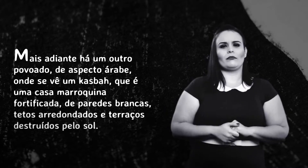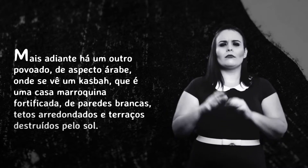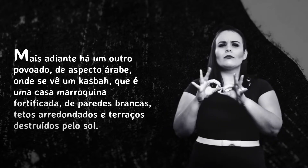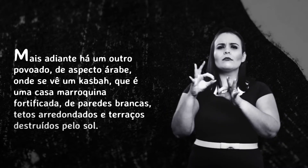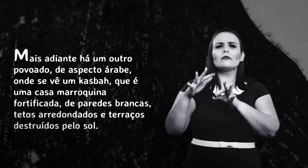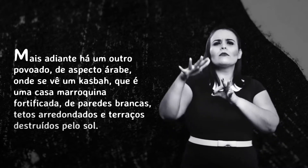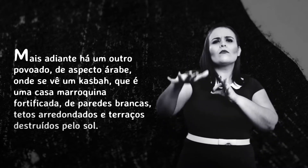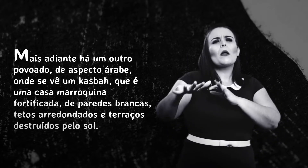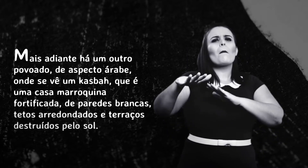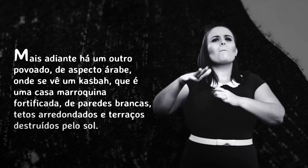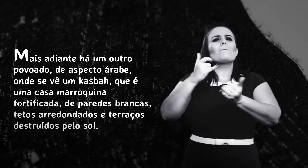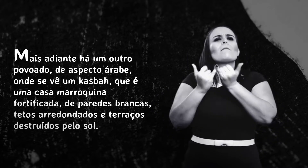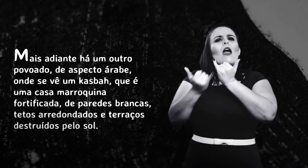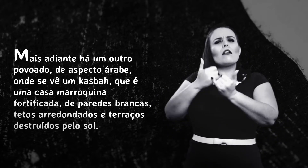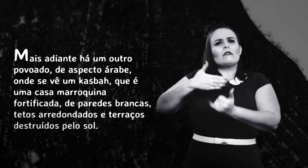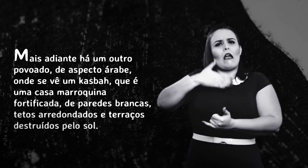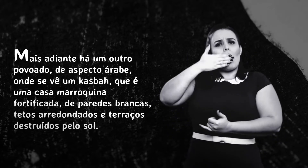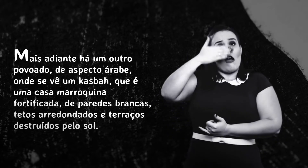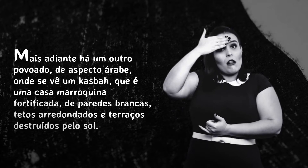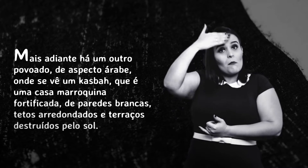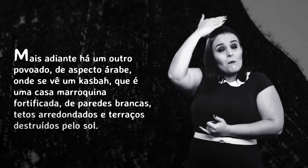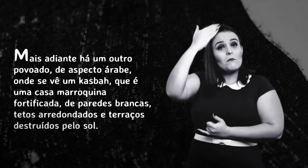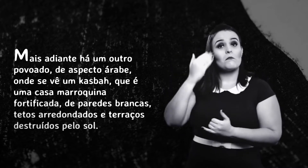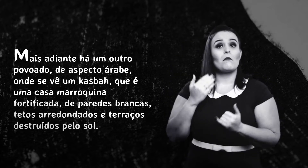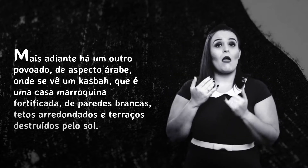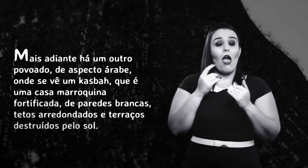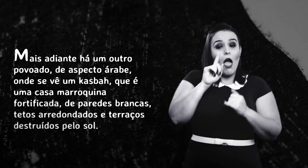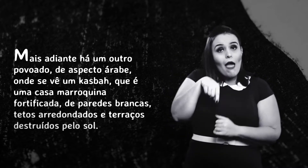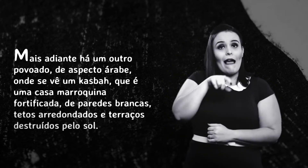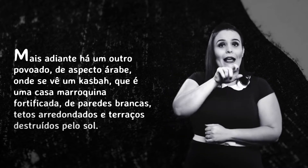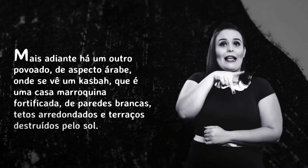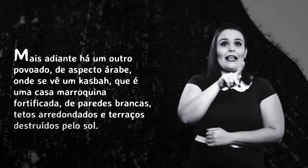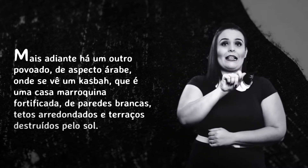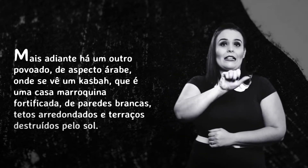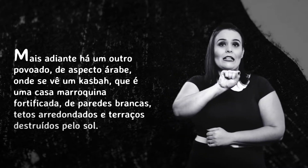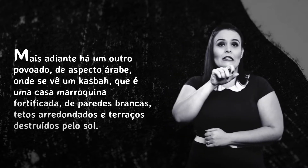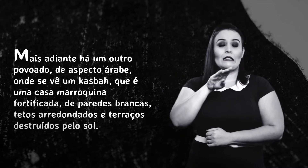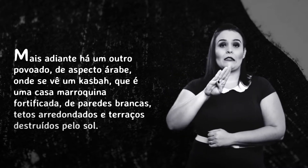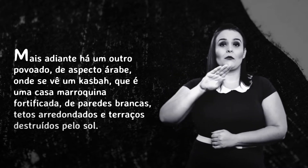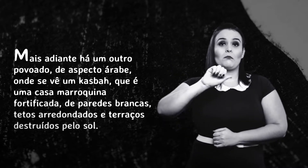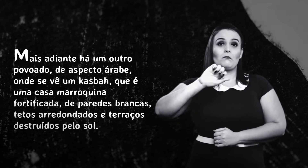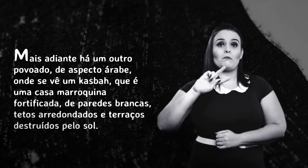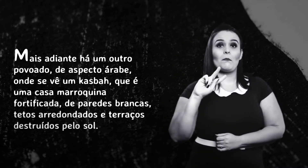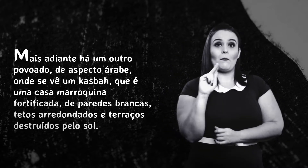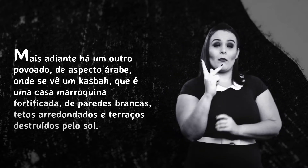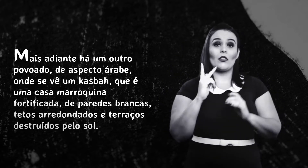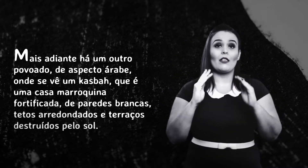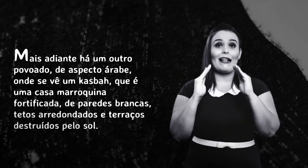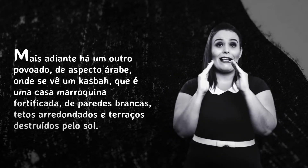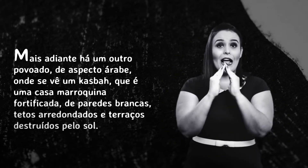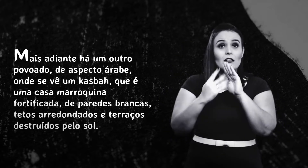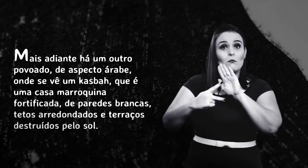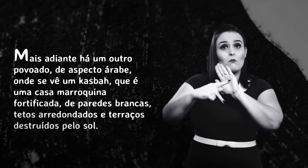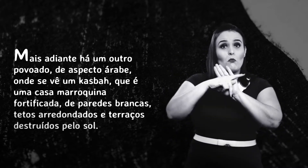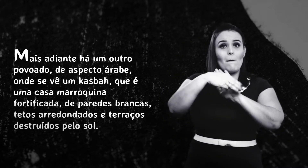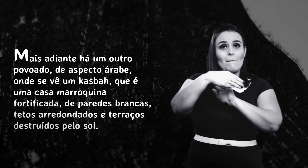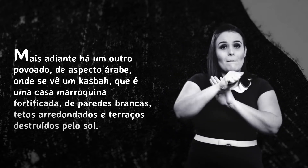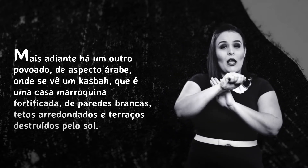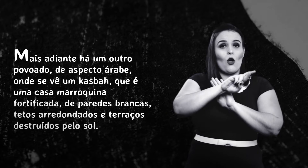povoado, de aspecto árabe, onde se vê um casba, que é uma casa marroquina fortificada, de paredes brancas, tetos